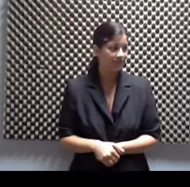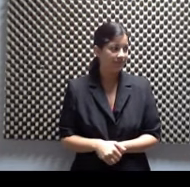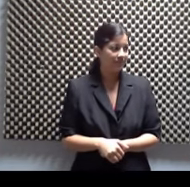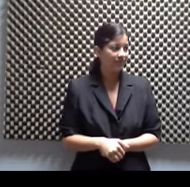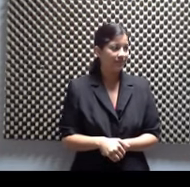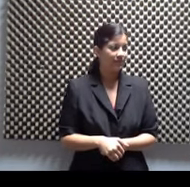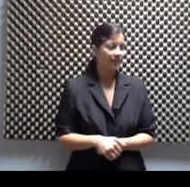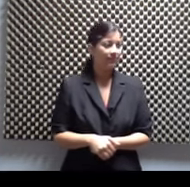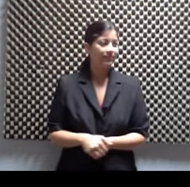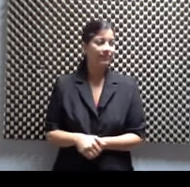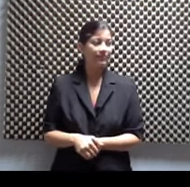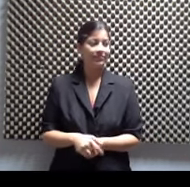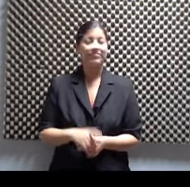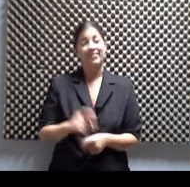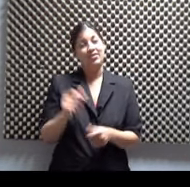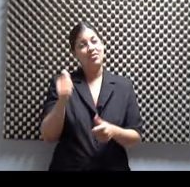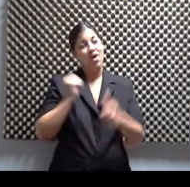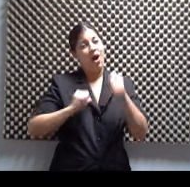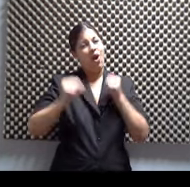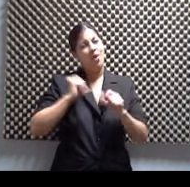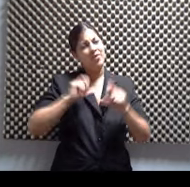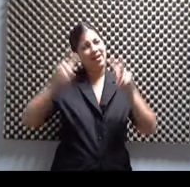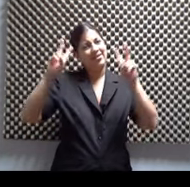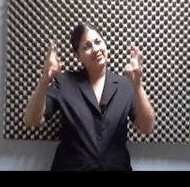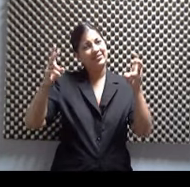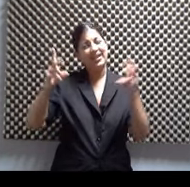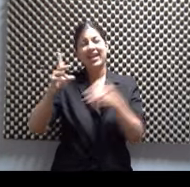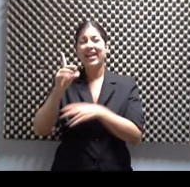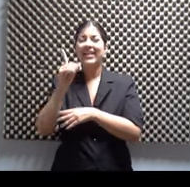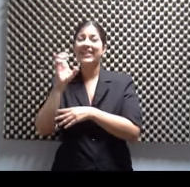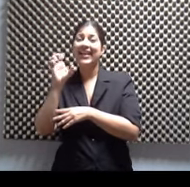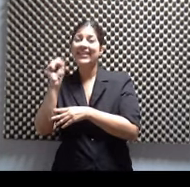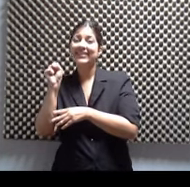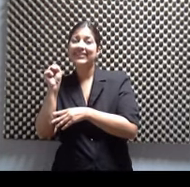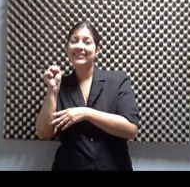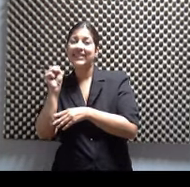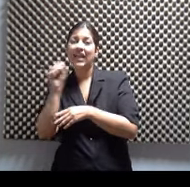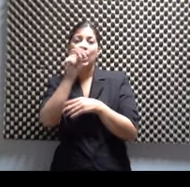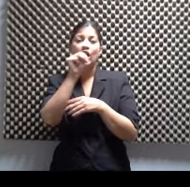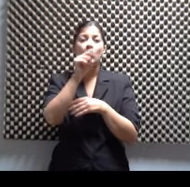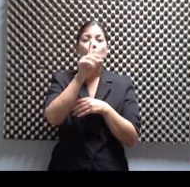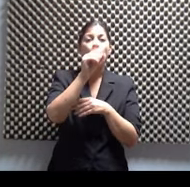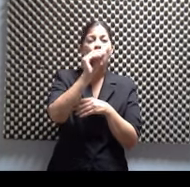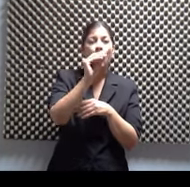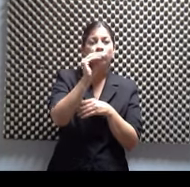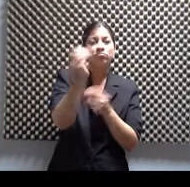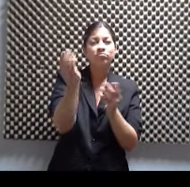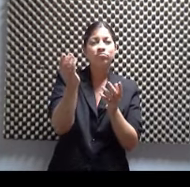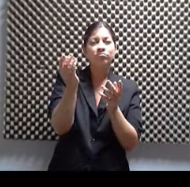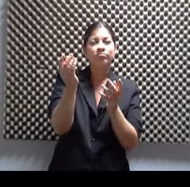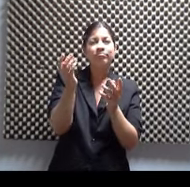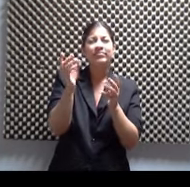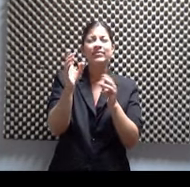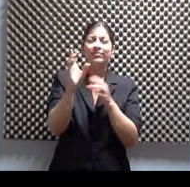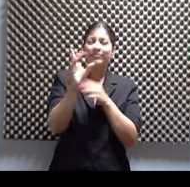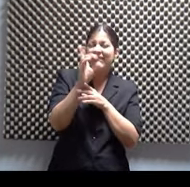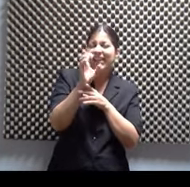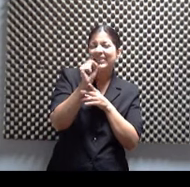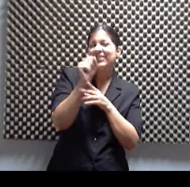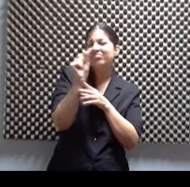guión, nudo. Porque era desanudar, desnudar. Era una cosa bien. Y nos unimos allí Conceptual, como siempre. ya